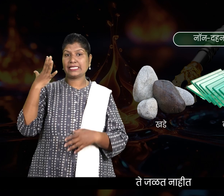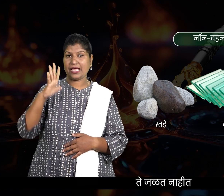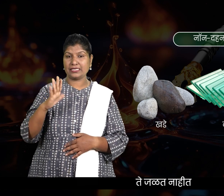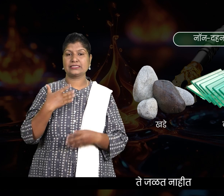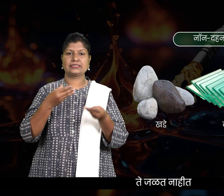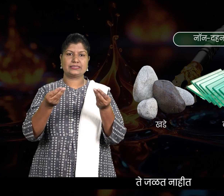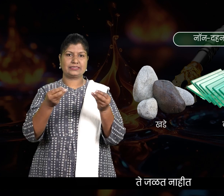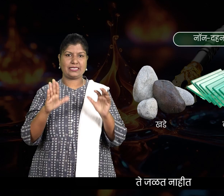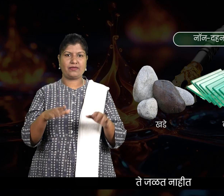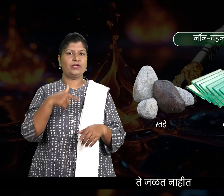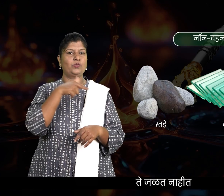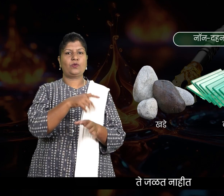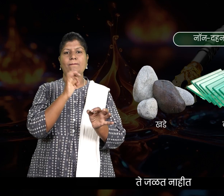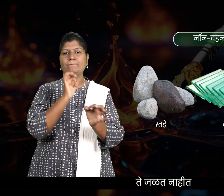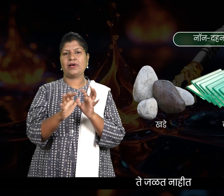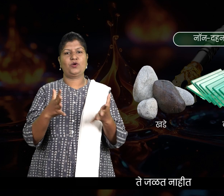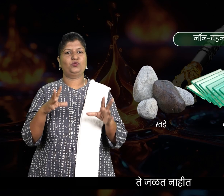ते जळत नाहीत.